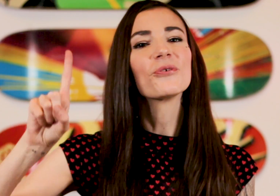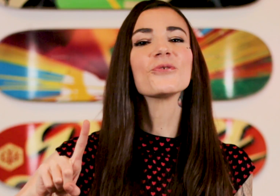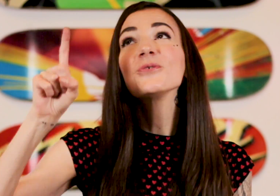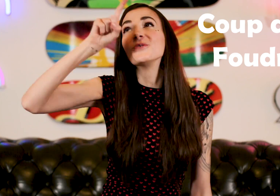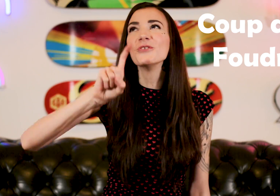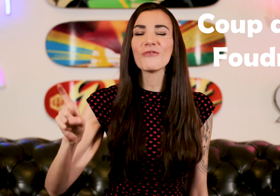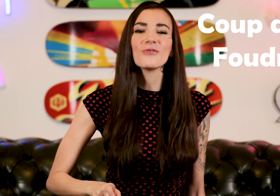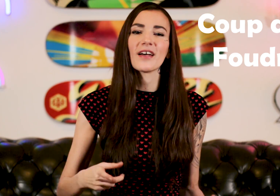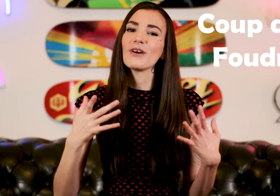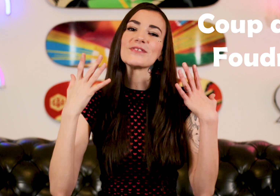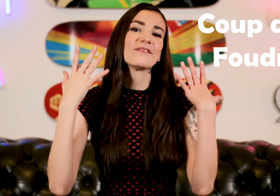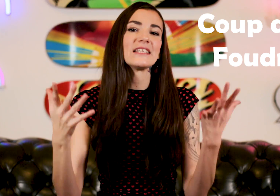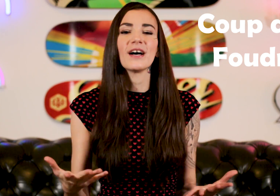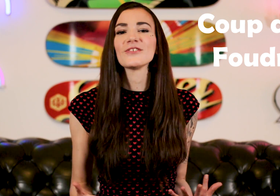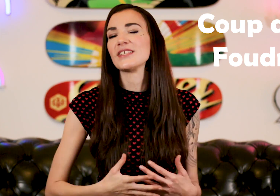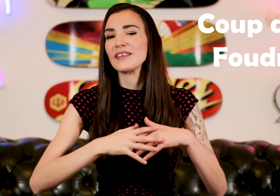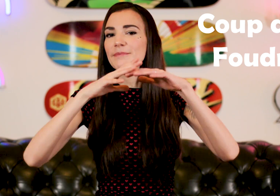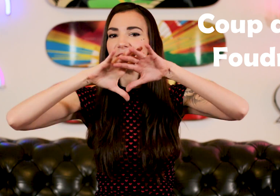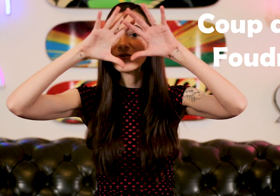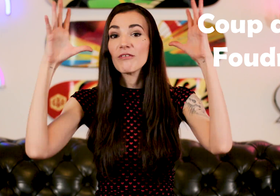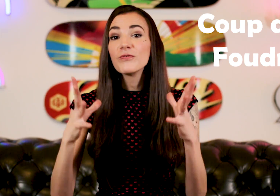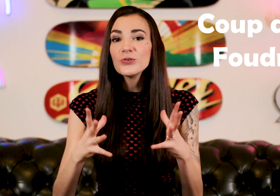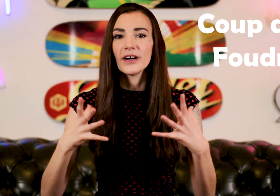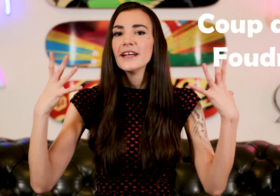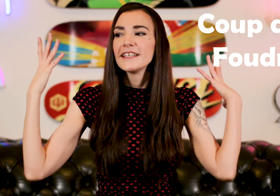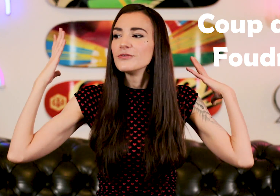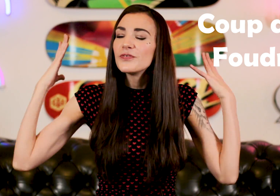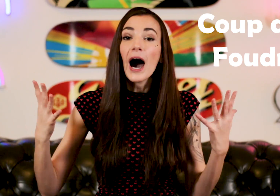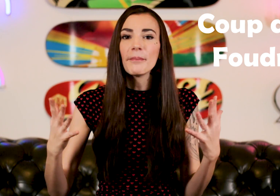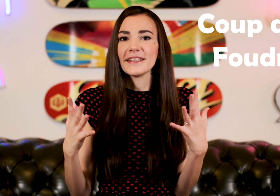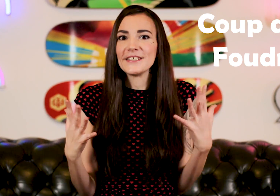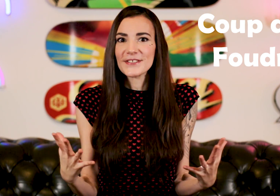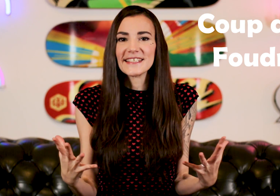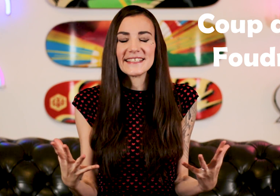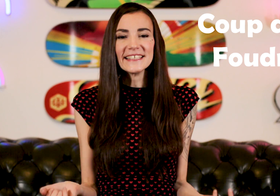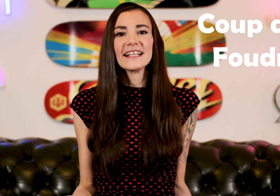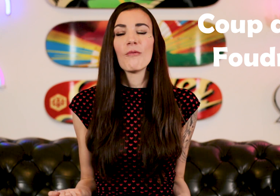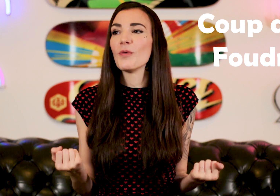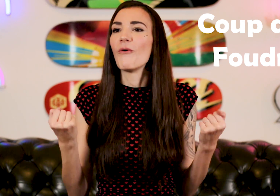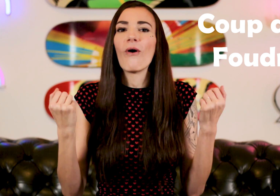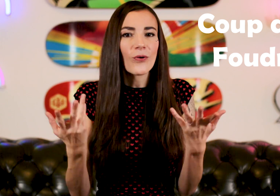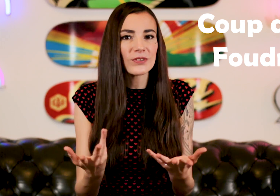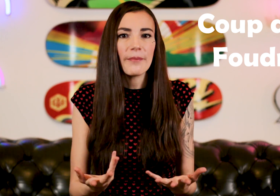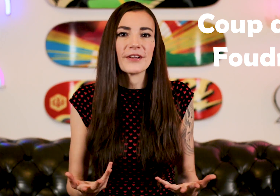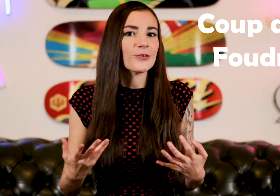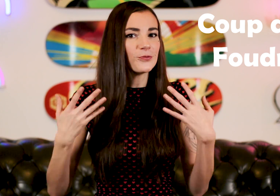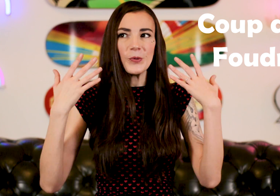le coup de foudre, eh ben vous avez l'image de la foudre qui nous frappe et qui nous saisit au moment où on rencontre la personne, au moment